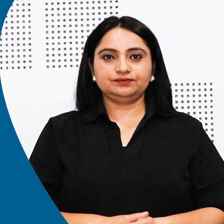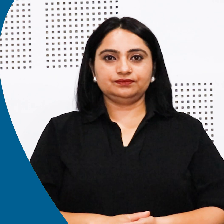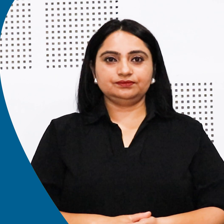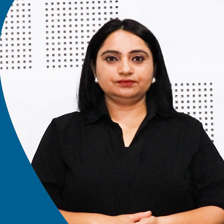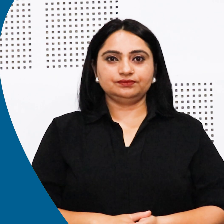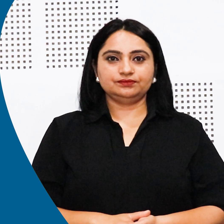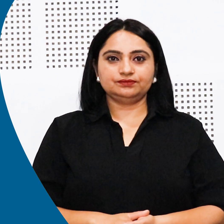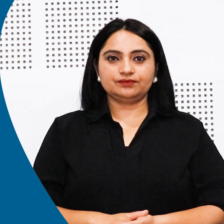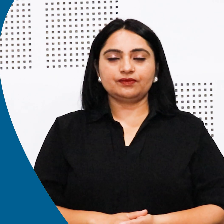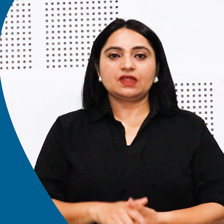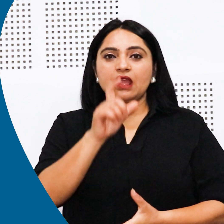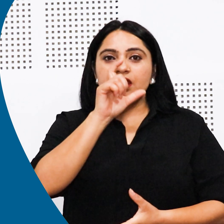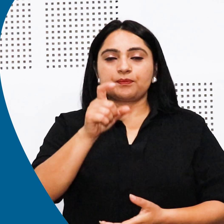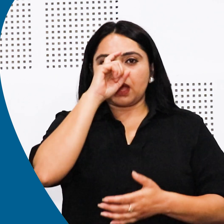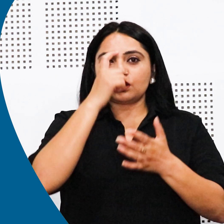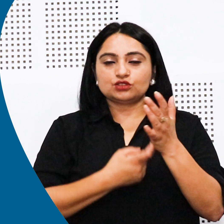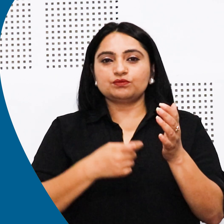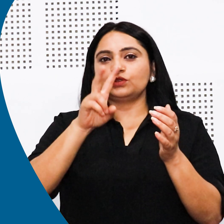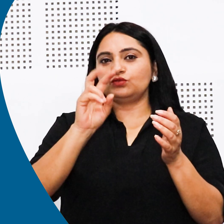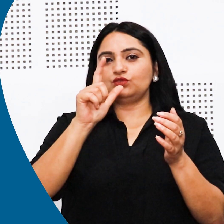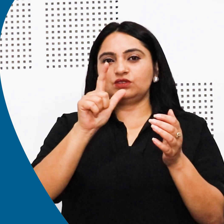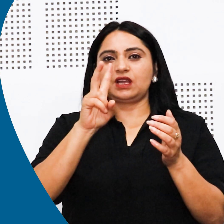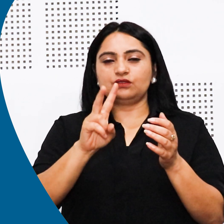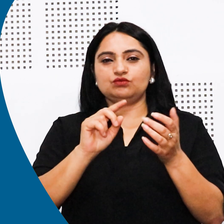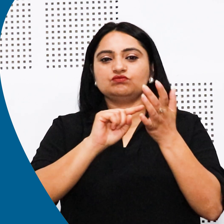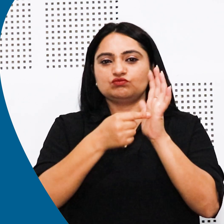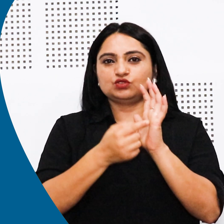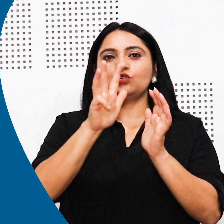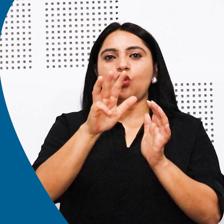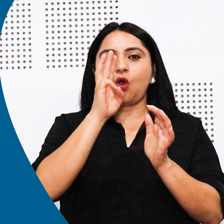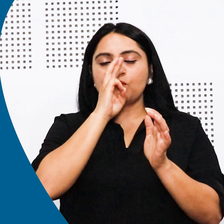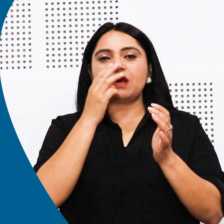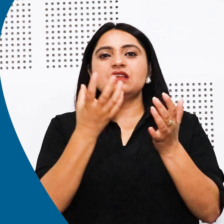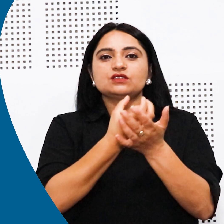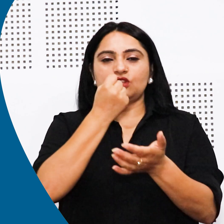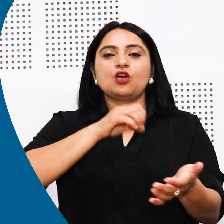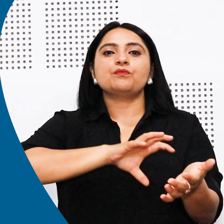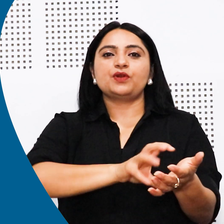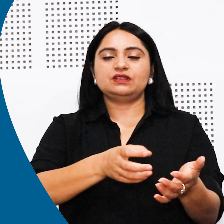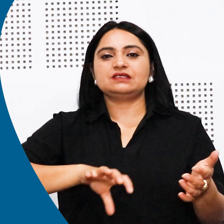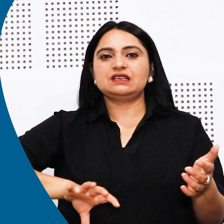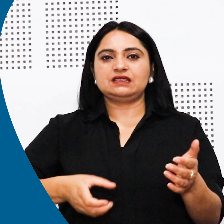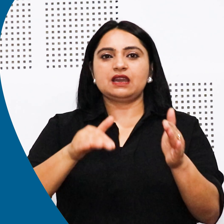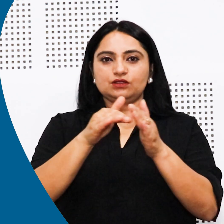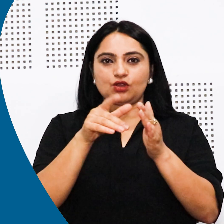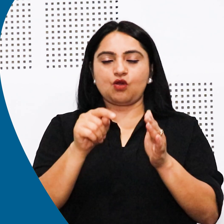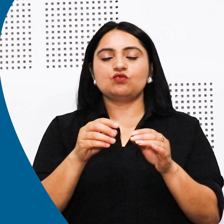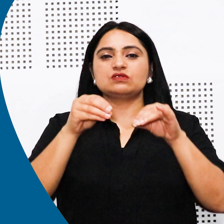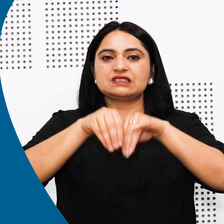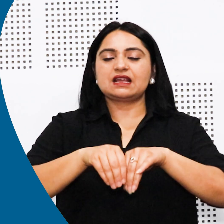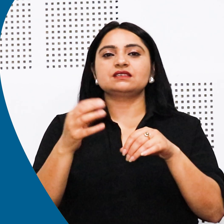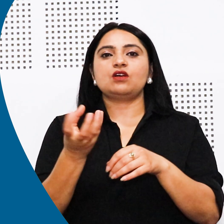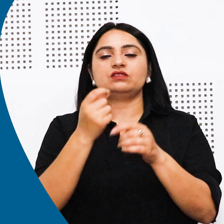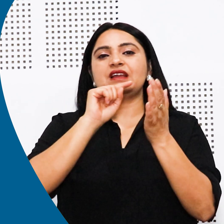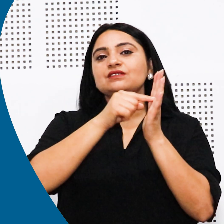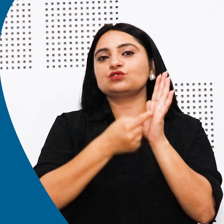नेपालको संविधान 2072 को अनुसूची 9 मा सङ्घ प्रदेश र स्थानीय तहको साझा